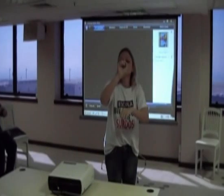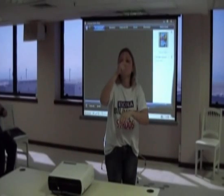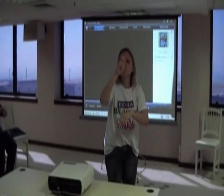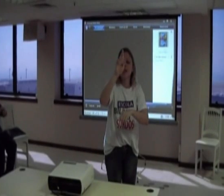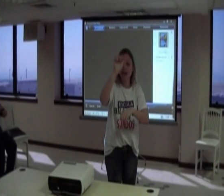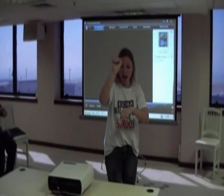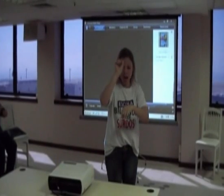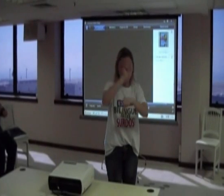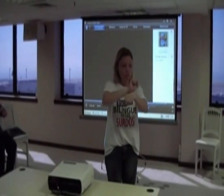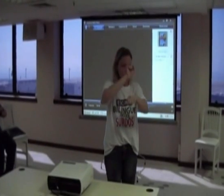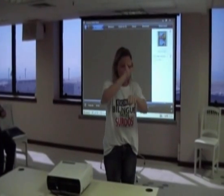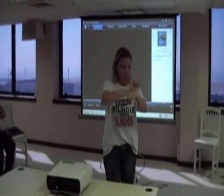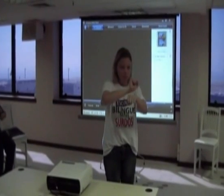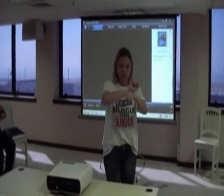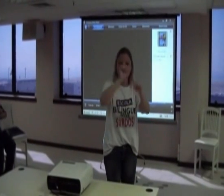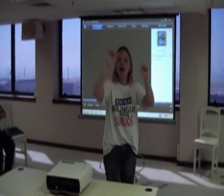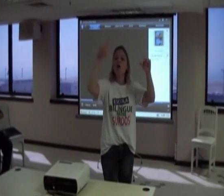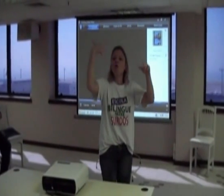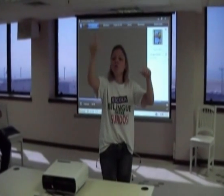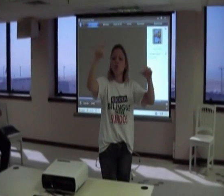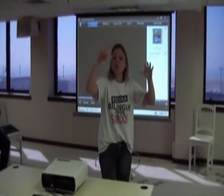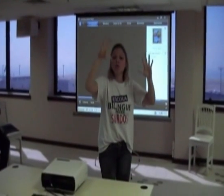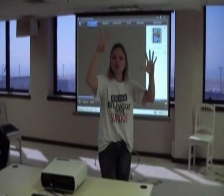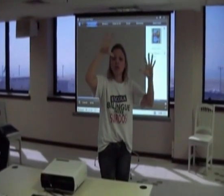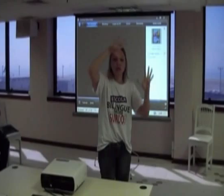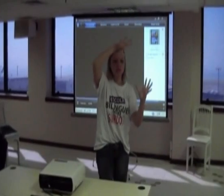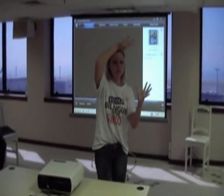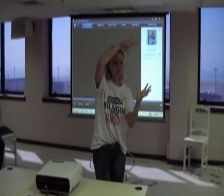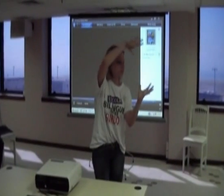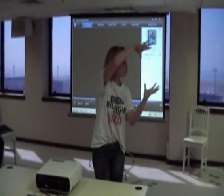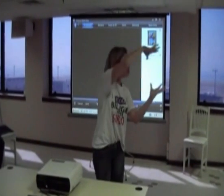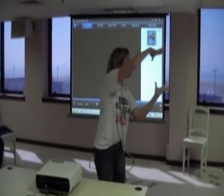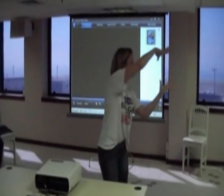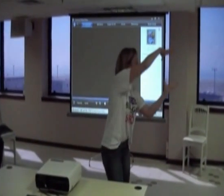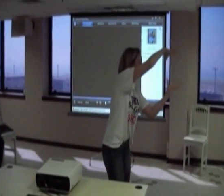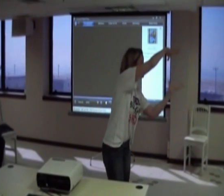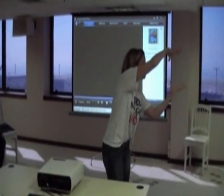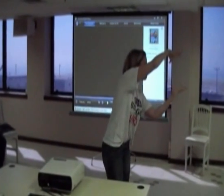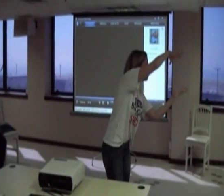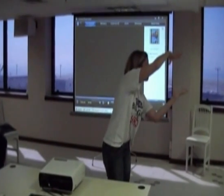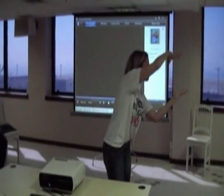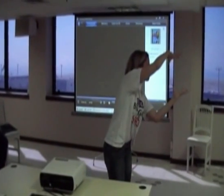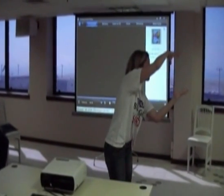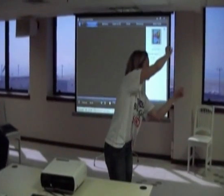outra. Esse sinal significa o sinal de esperar. As mãos fechadas em soco é como se fosse um sinal de